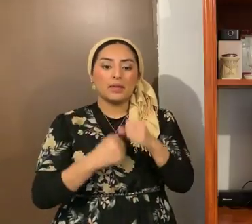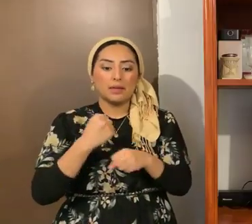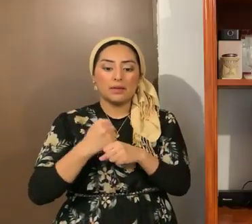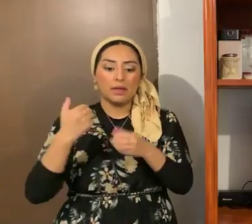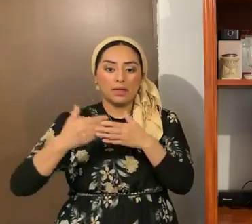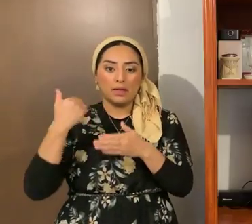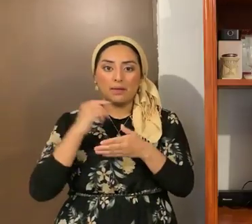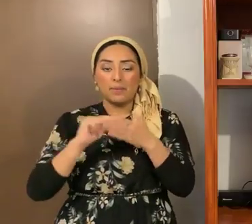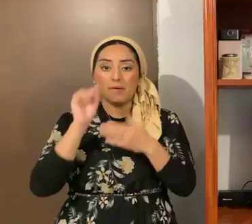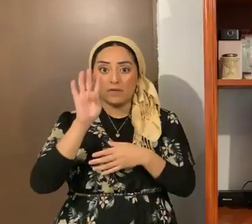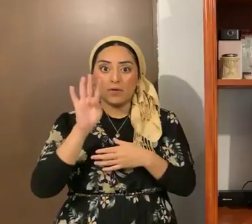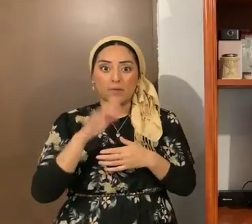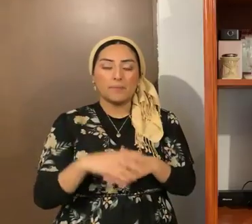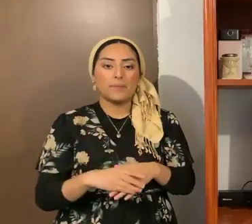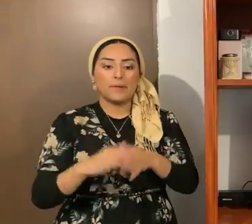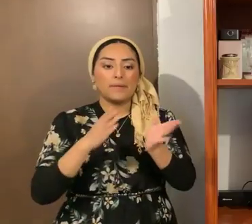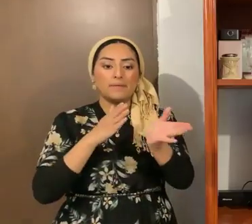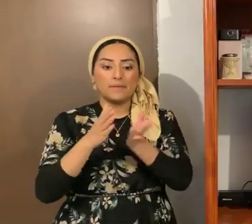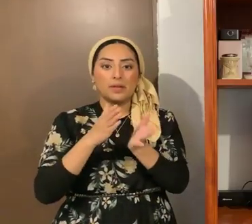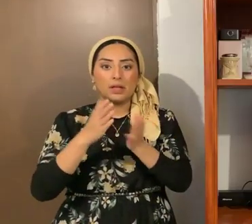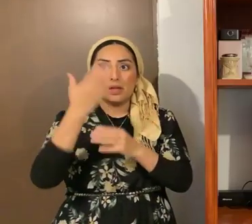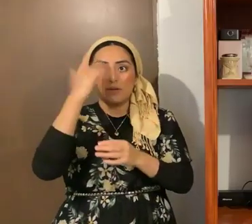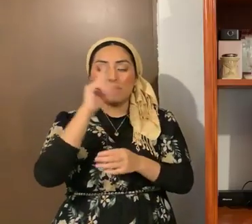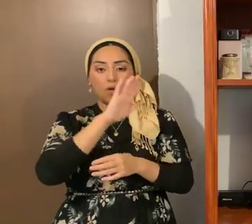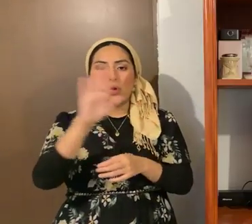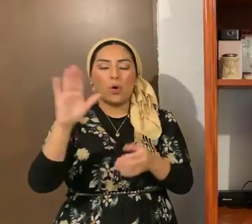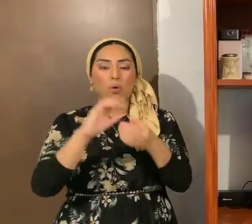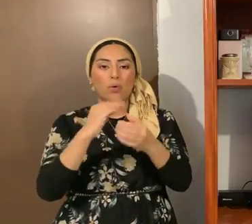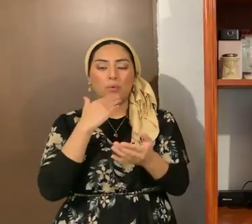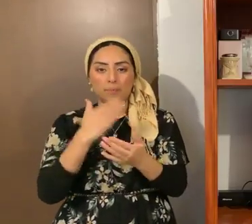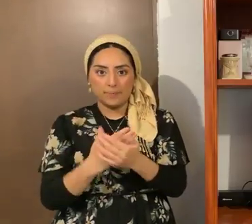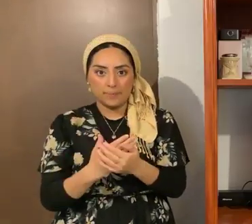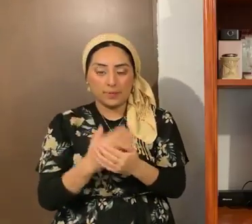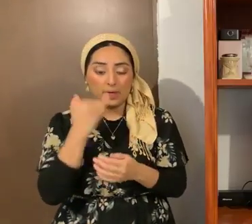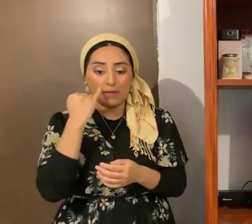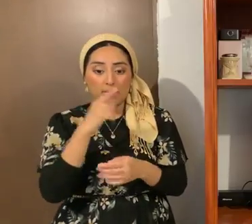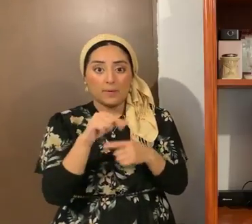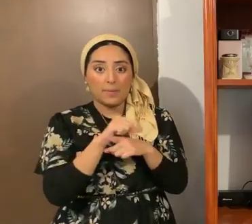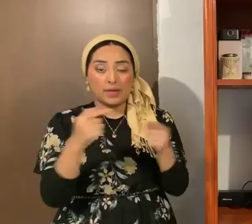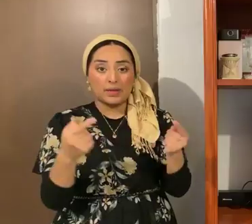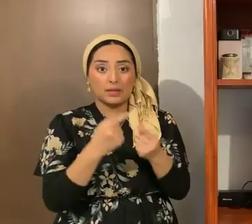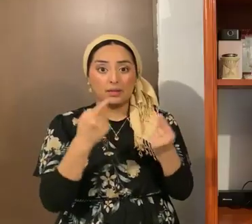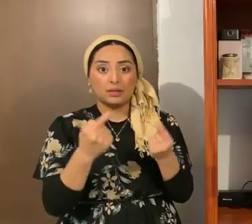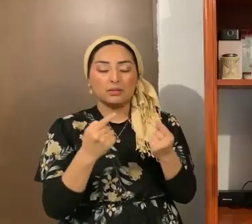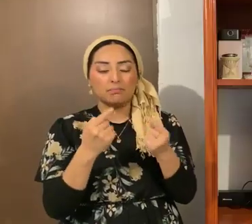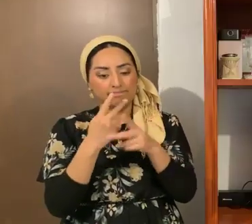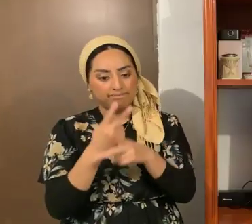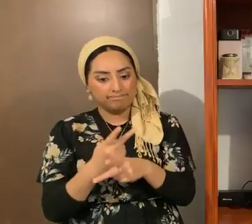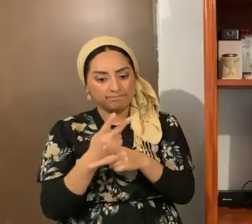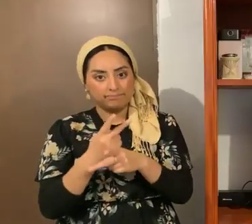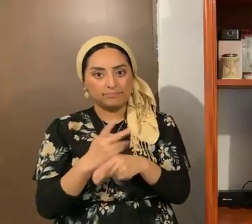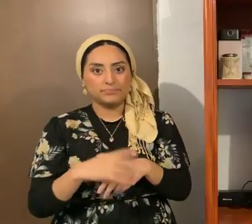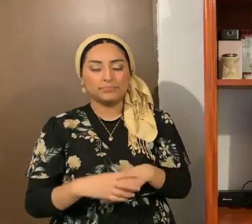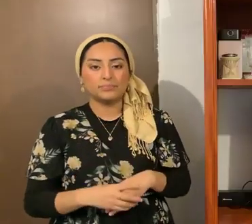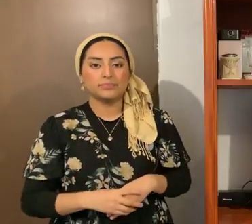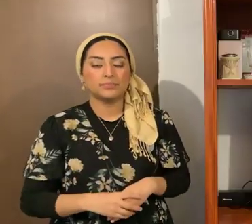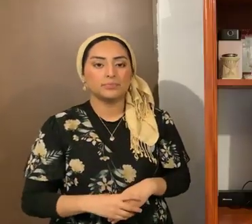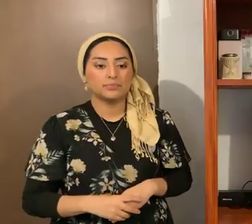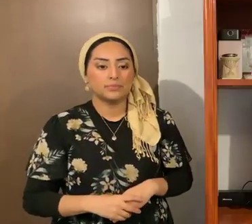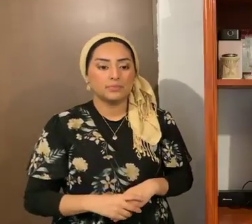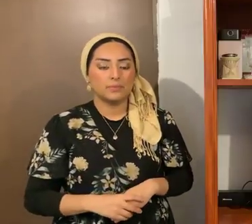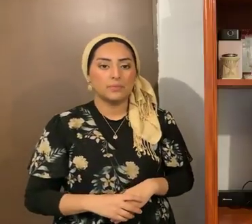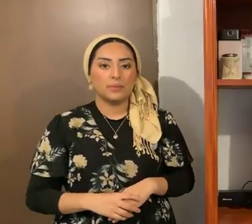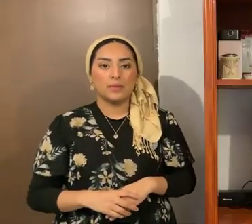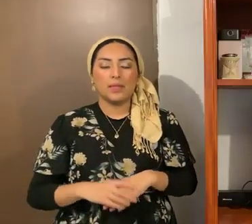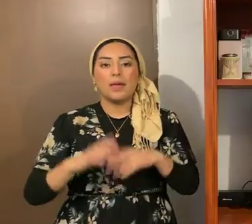porque el verso 4, porque es servidor de Elohim para tu bien. Pues si haces lo malo, teme, porque no en vano lleva la espada. Los guardas del